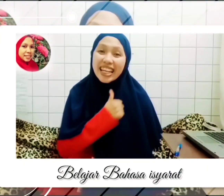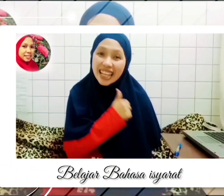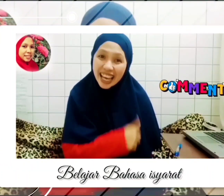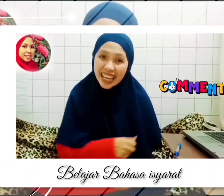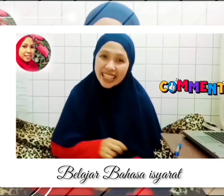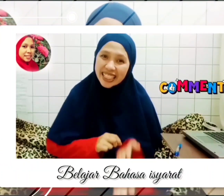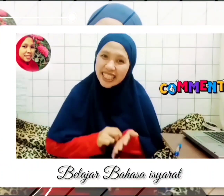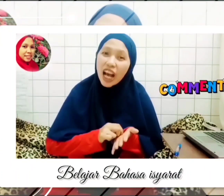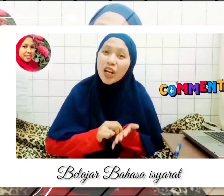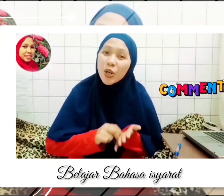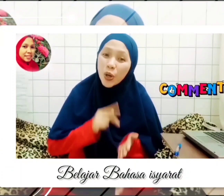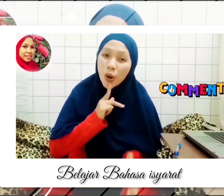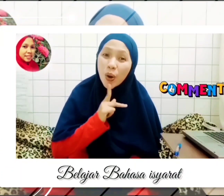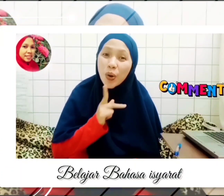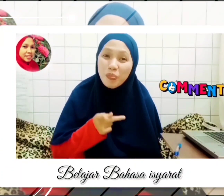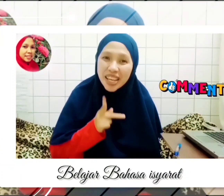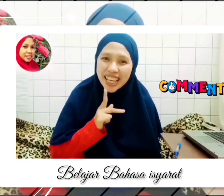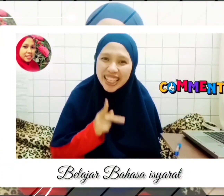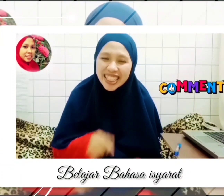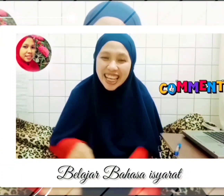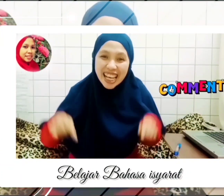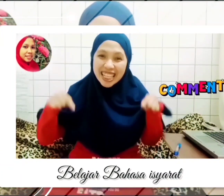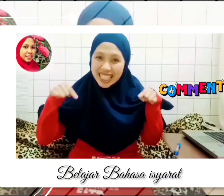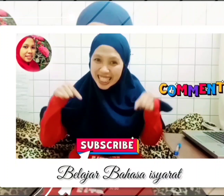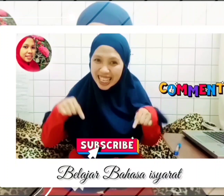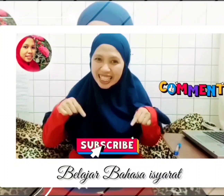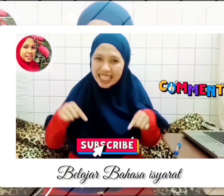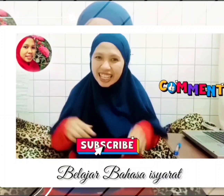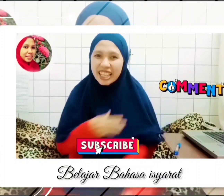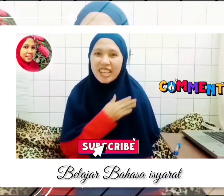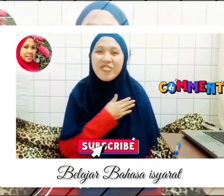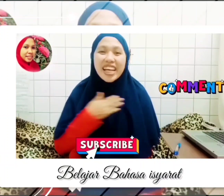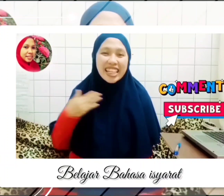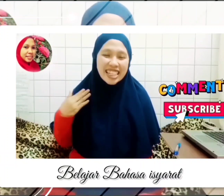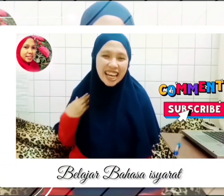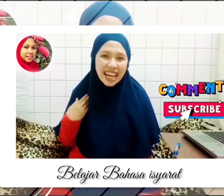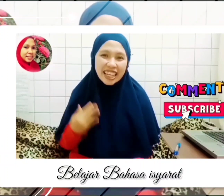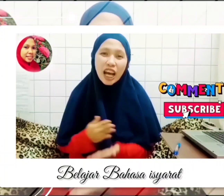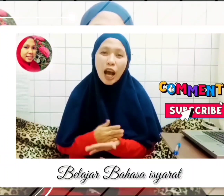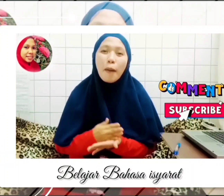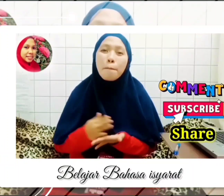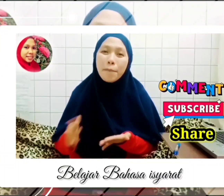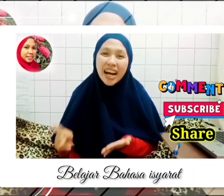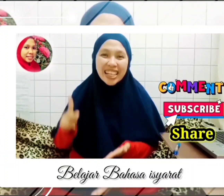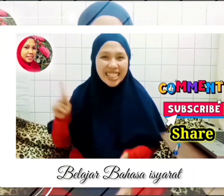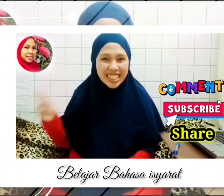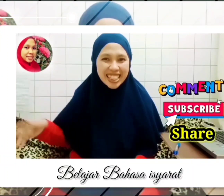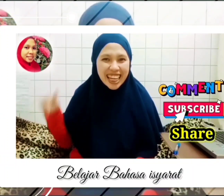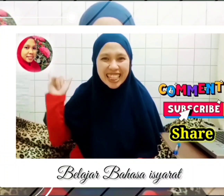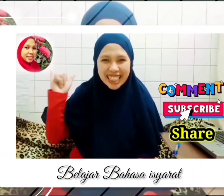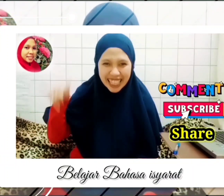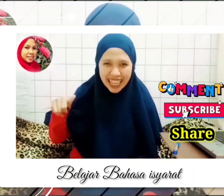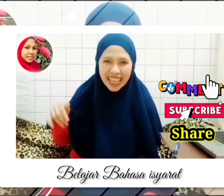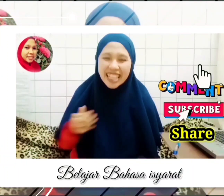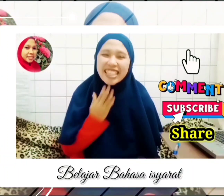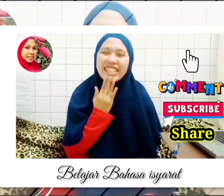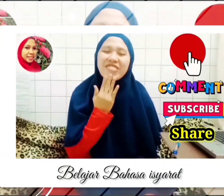bergabung, like, komen, subscribe, dan bagikan ya.